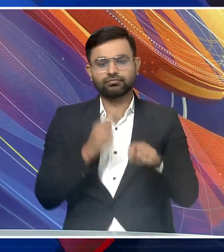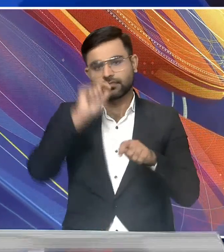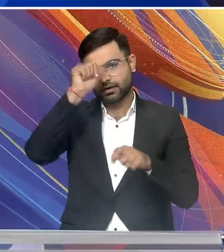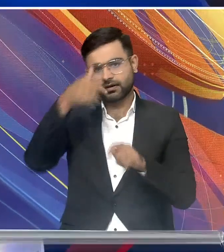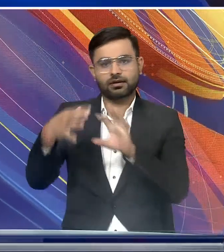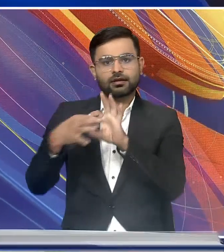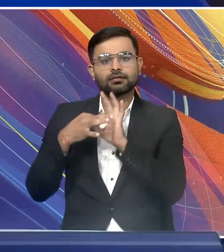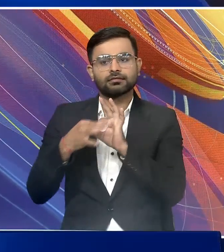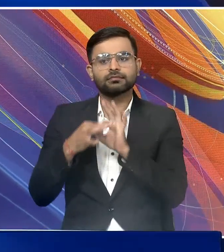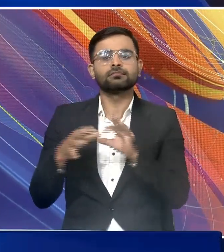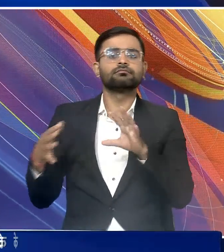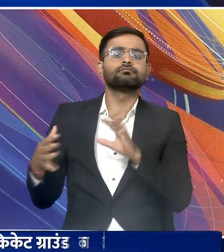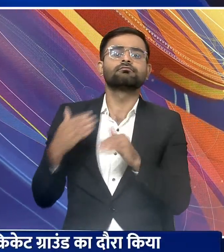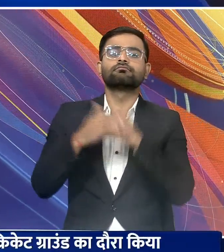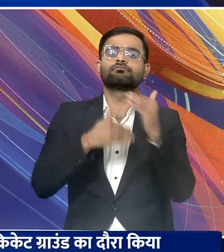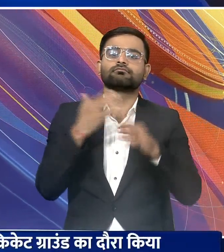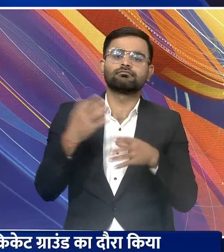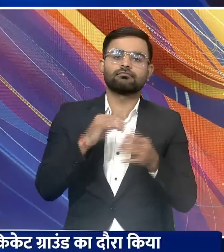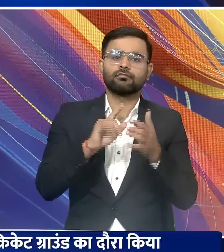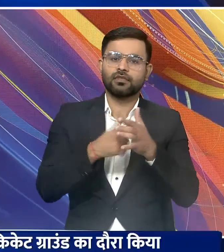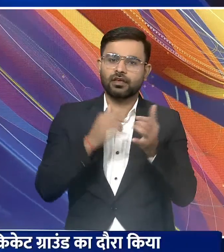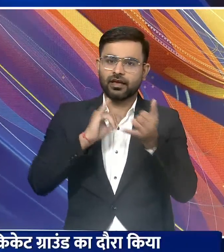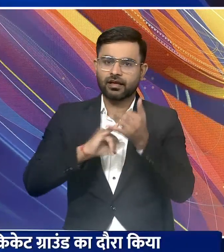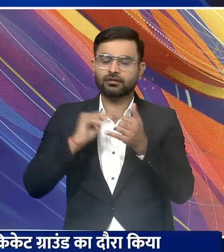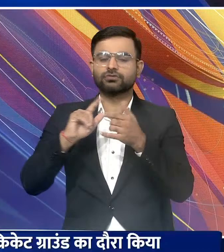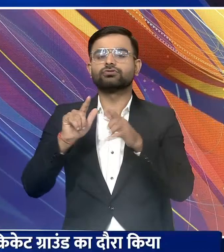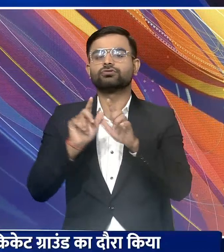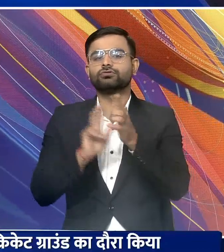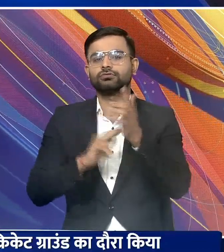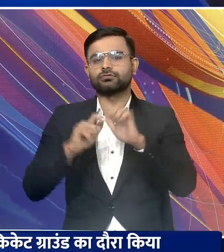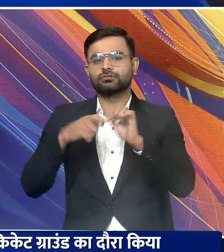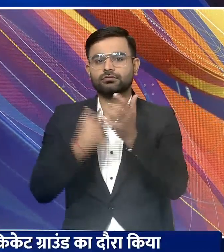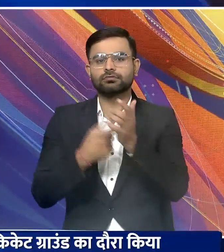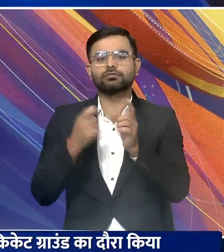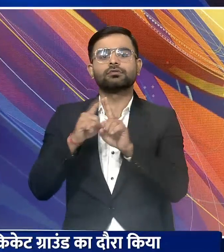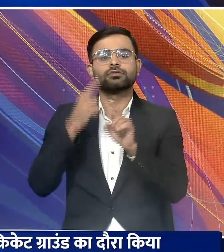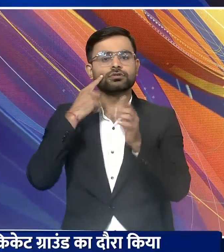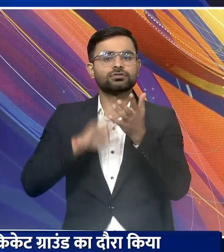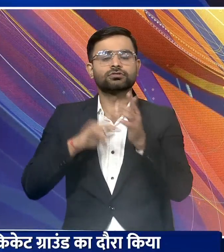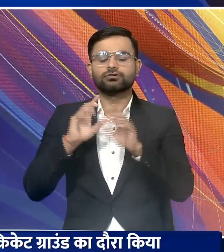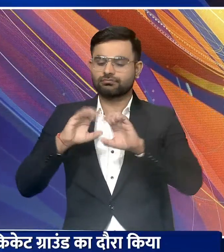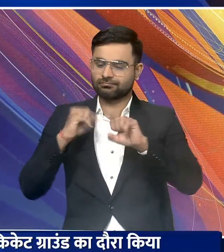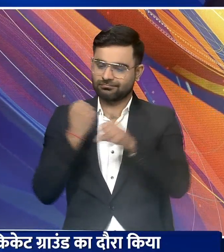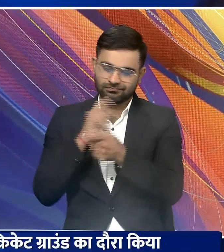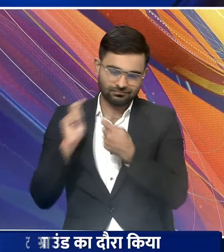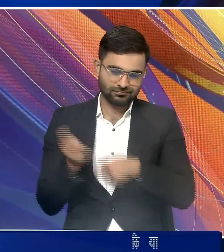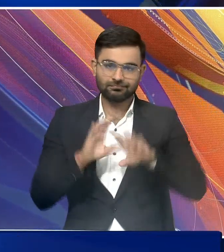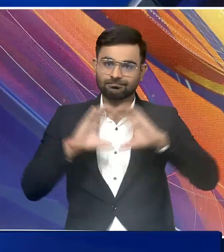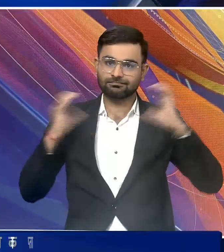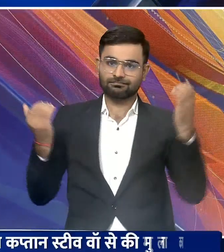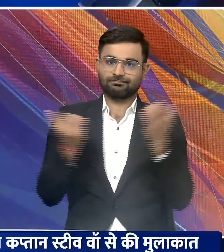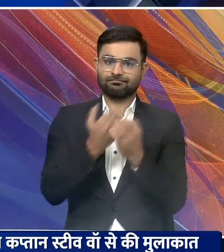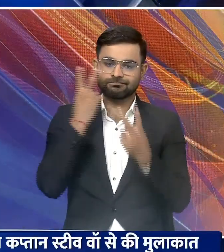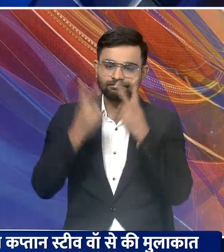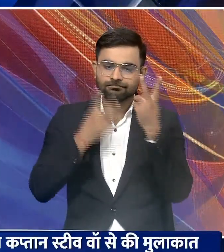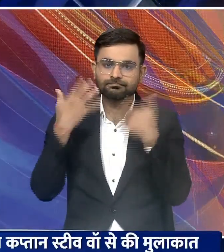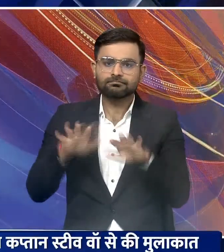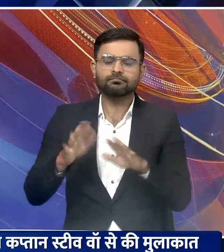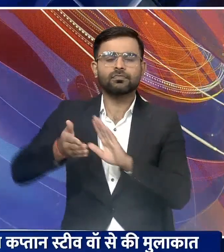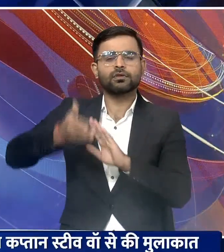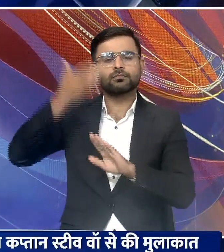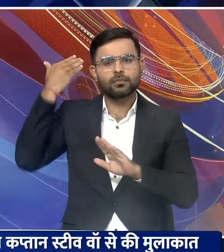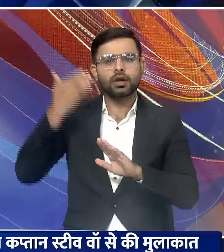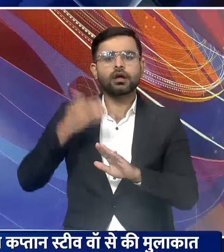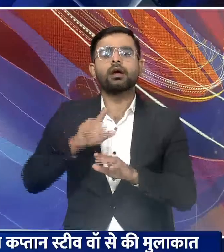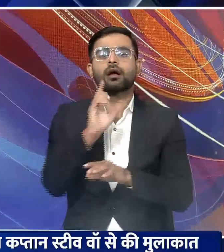काम करता है। इसी कड़ी में एस जयशंकर ने सिडनी क्रिकेट ग्राउंड का दौरा किया और इस दौरान उन्होंने वहां पूर्व